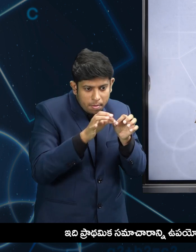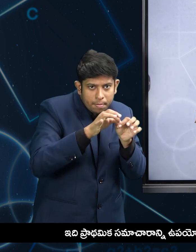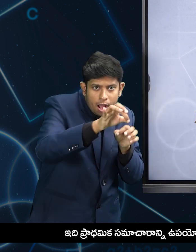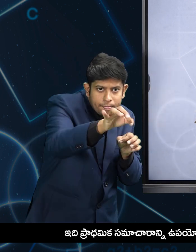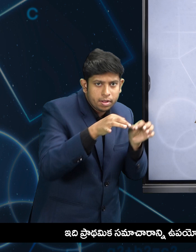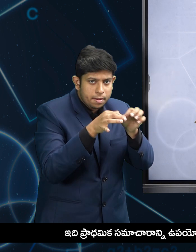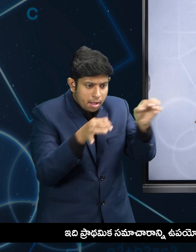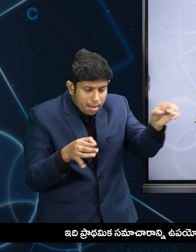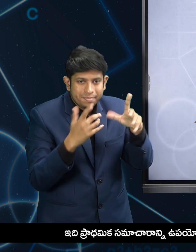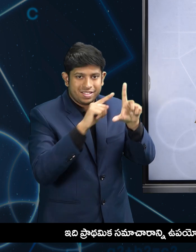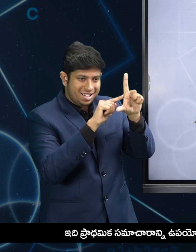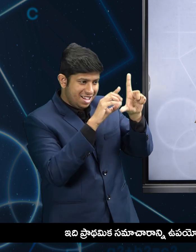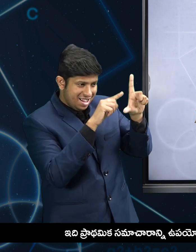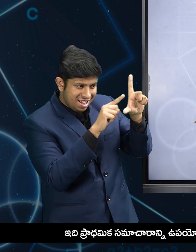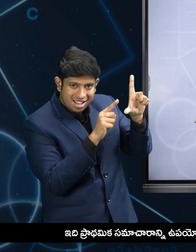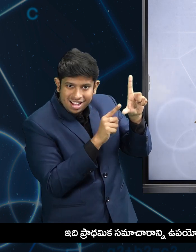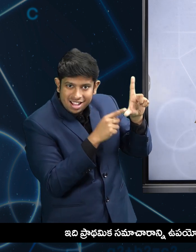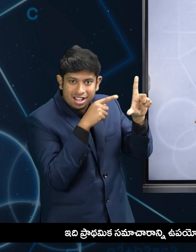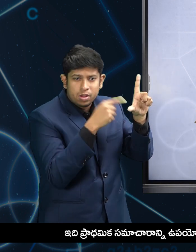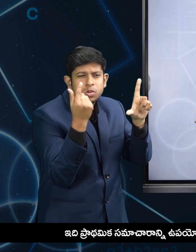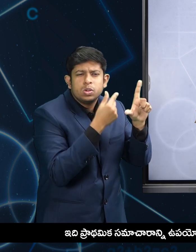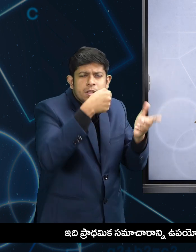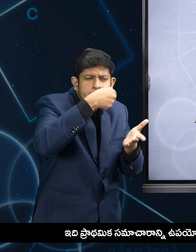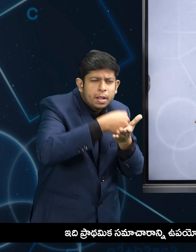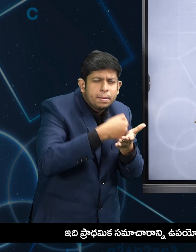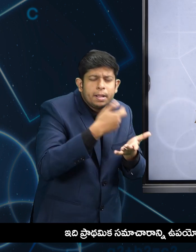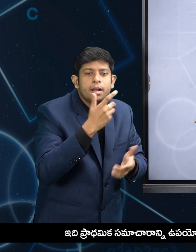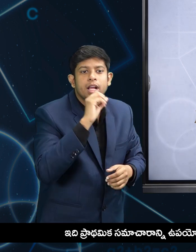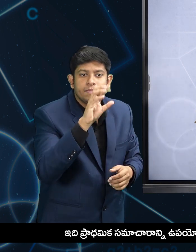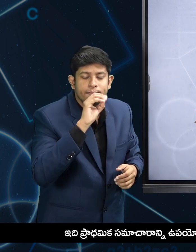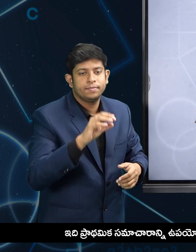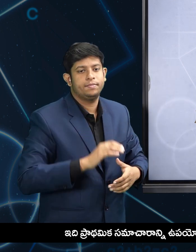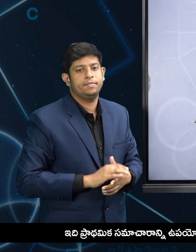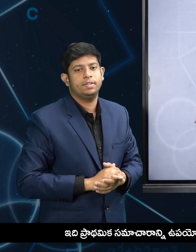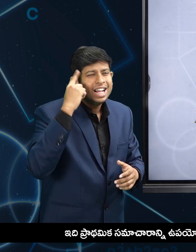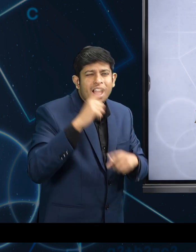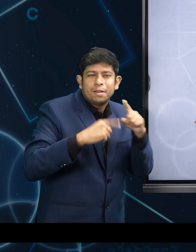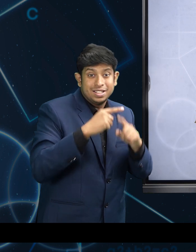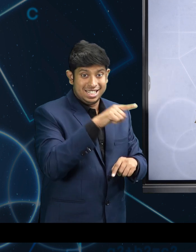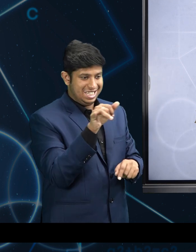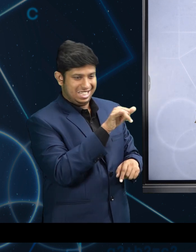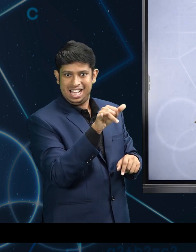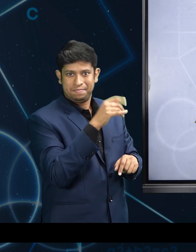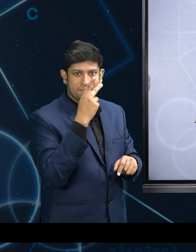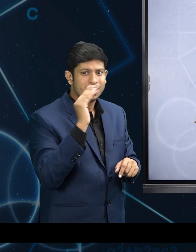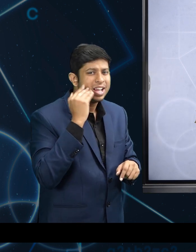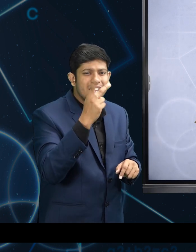ఉపయోగించి దూరాలు మరియు కోణాలను లెక్కించడంలో మనకు సహాయపడుతుంది. దాని గురించి ఇలా